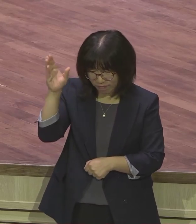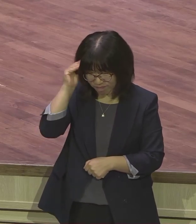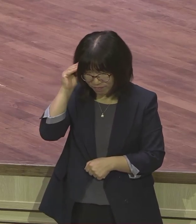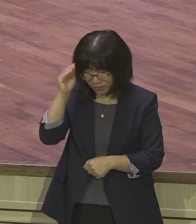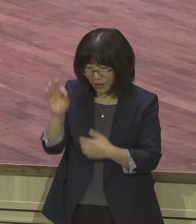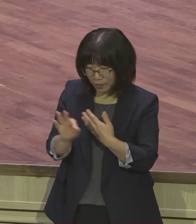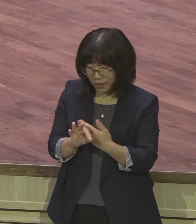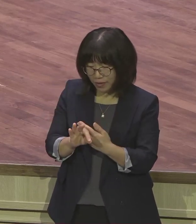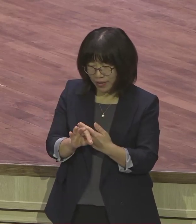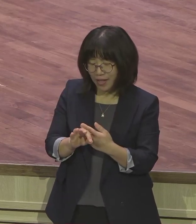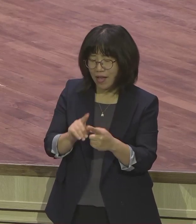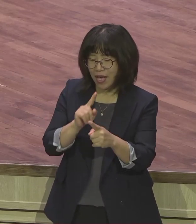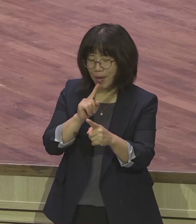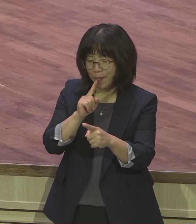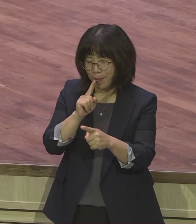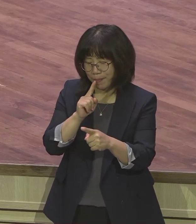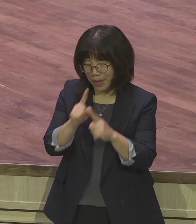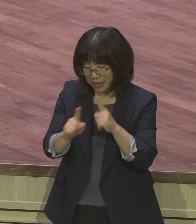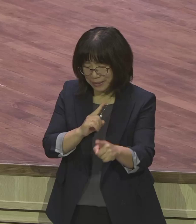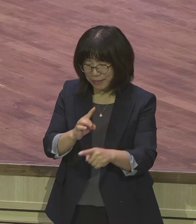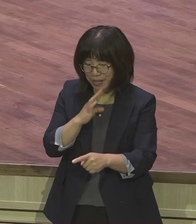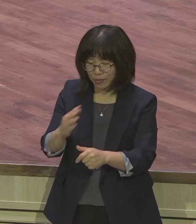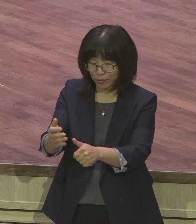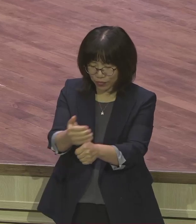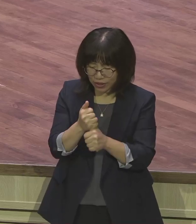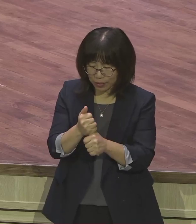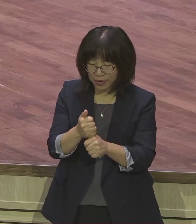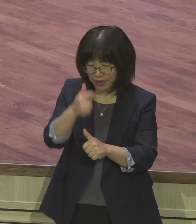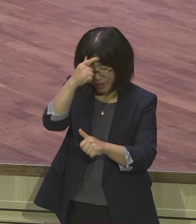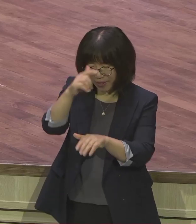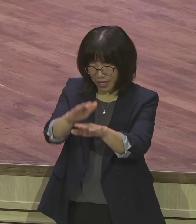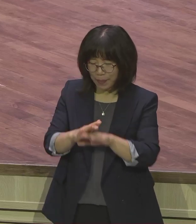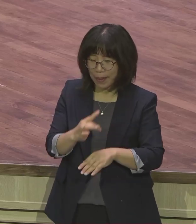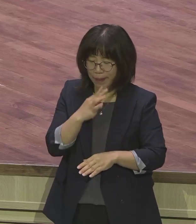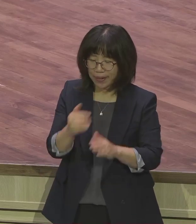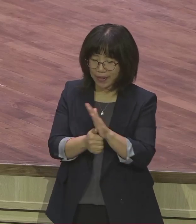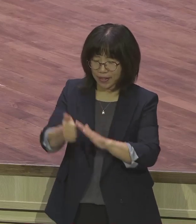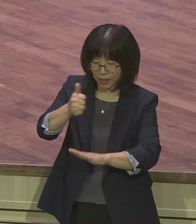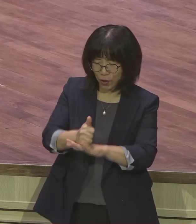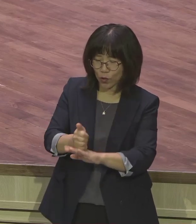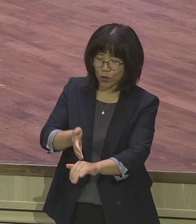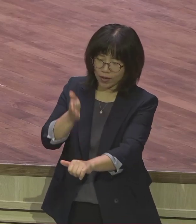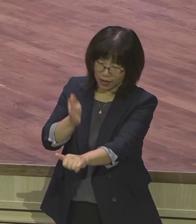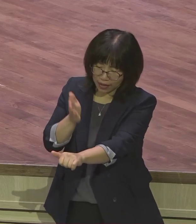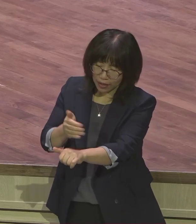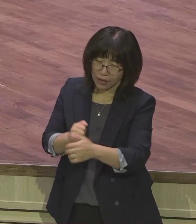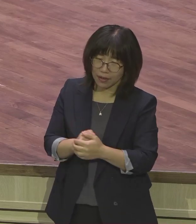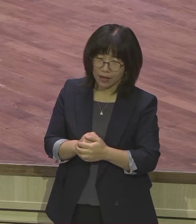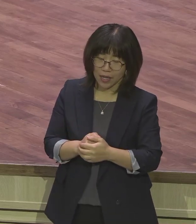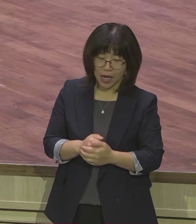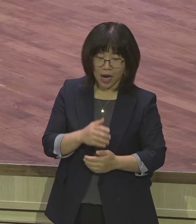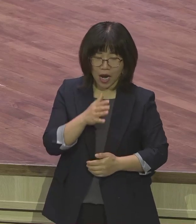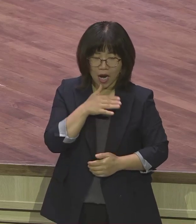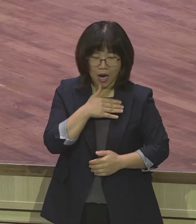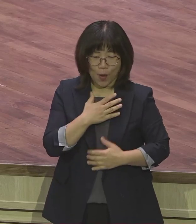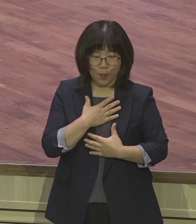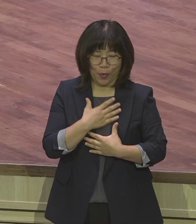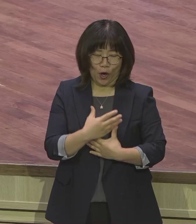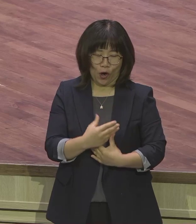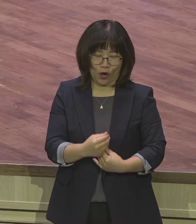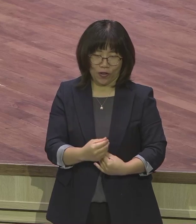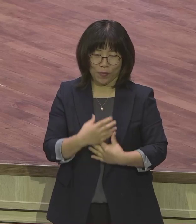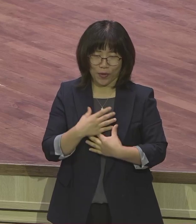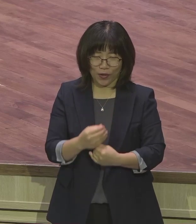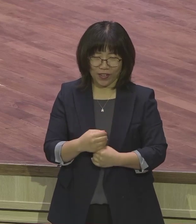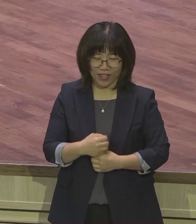말씀 잡고 성부 보자 예배나 잘 되려라 그러면 성격이 안나오기 때문에 굉장히 편하게 생각해요